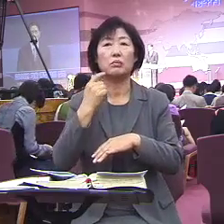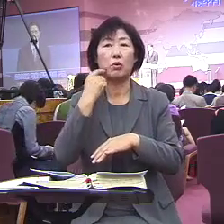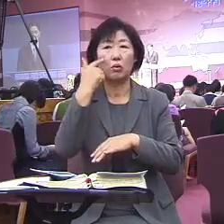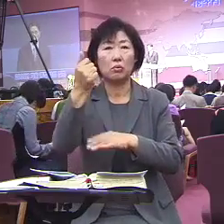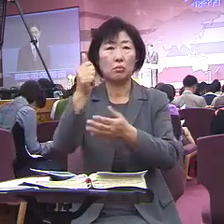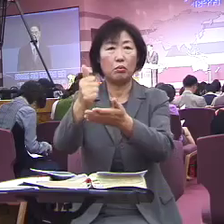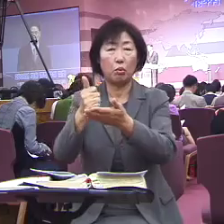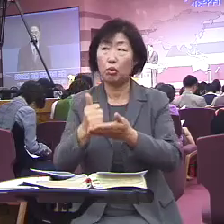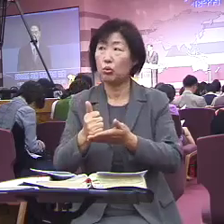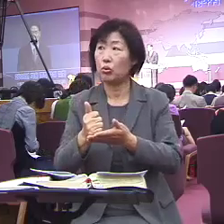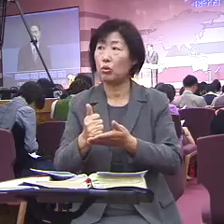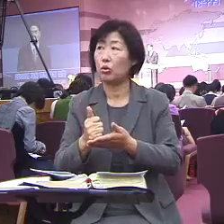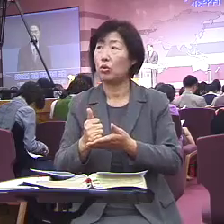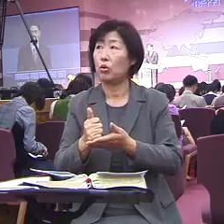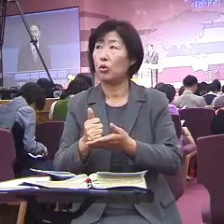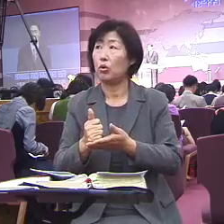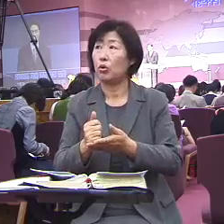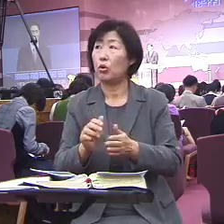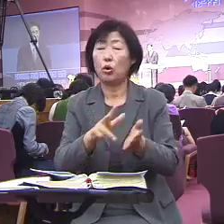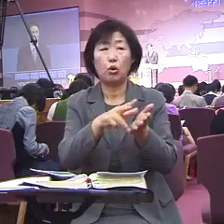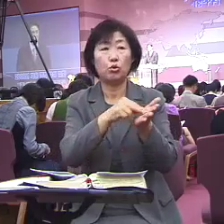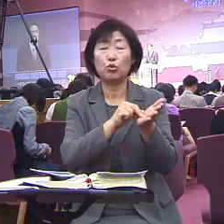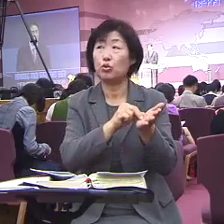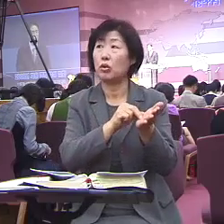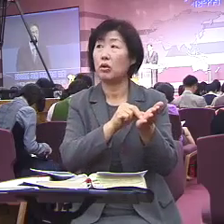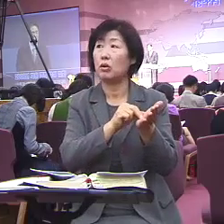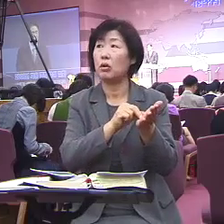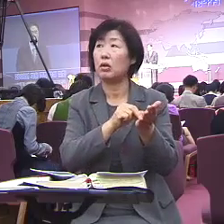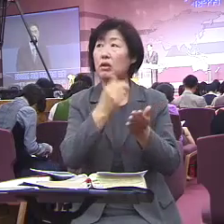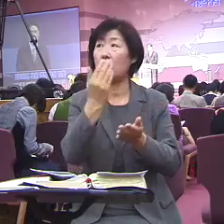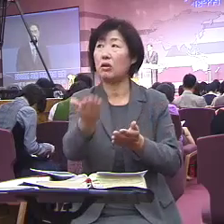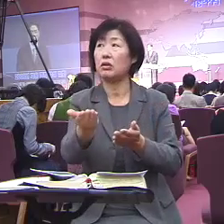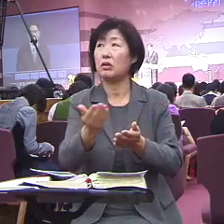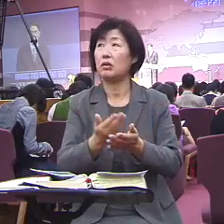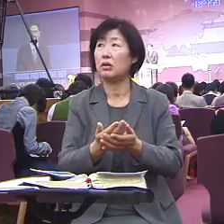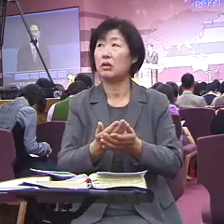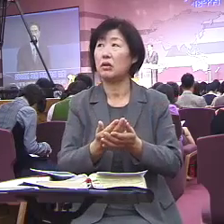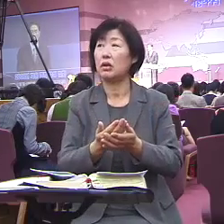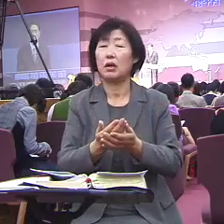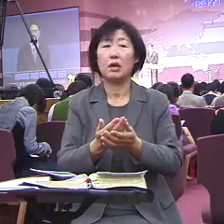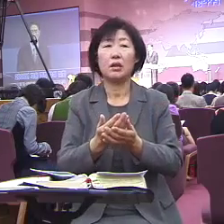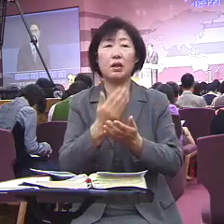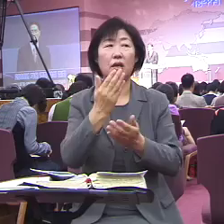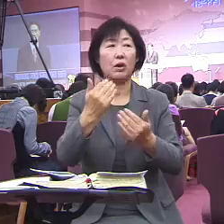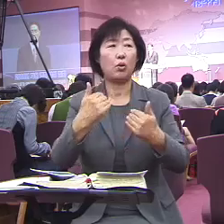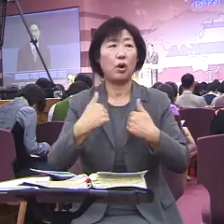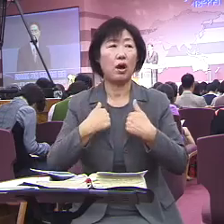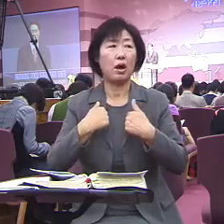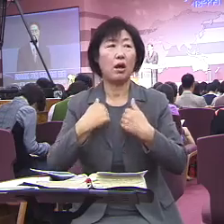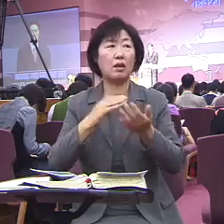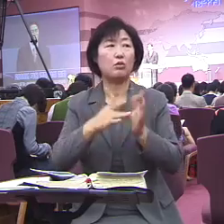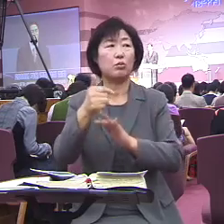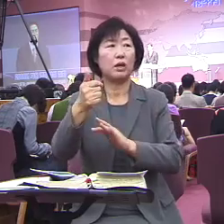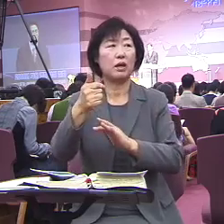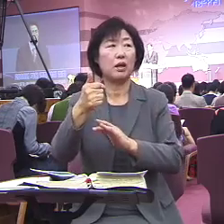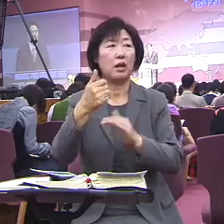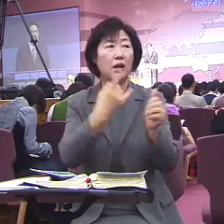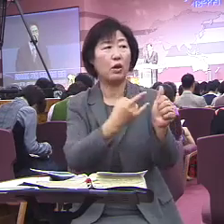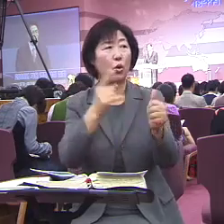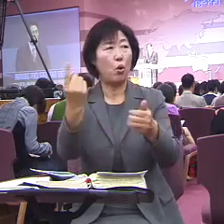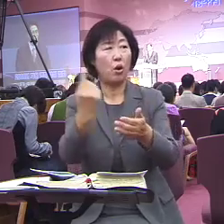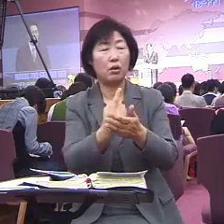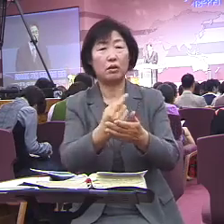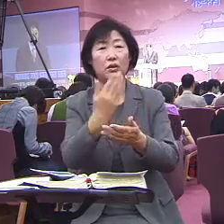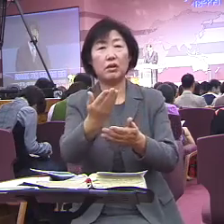주제가 무엇인지 혹시 보셨습니까? 한번 저를 따라해 주십시오. 너는 내게로 오라. 옆에 분 보고 하시죠. 너는